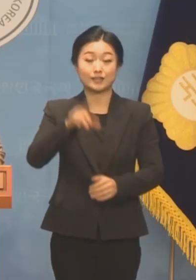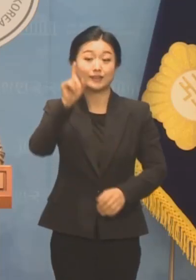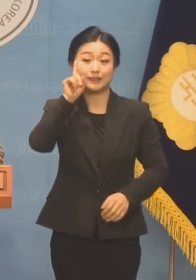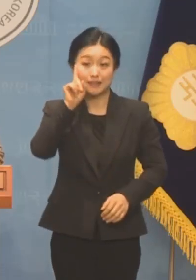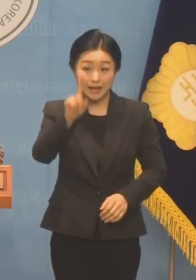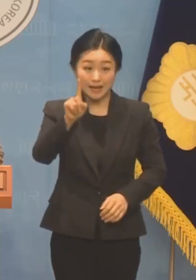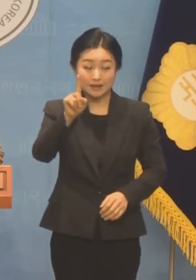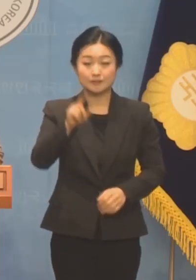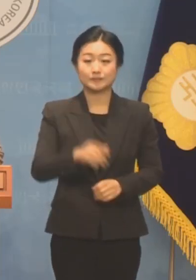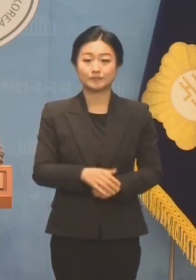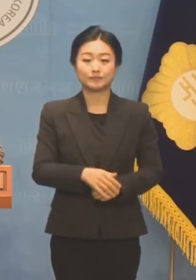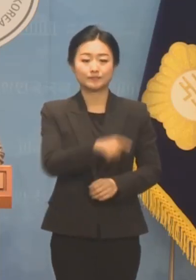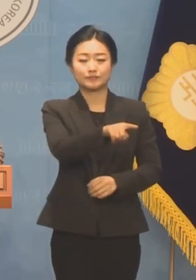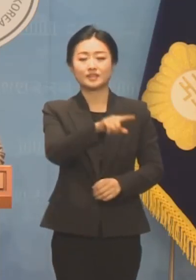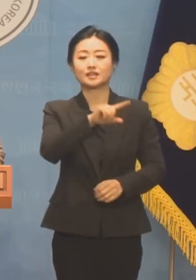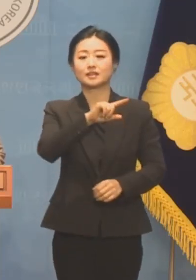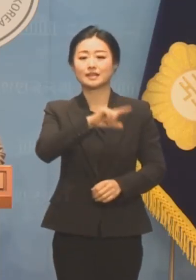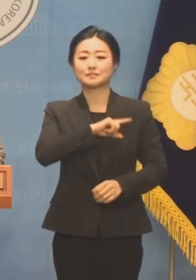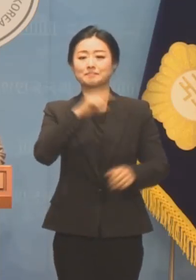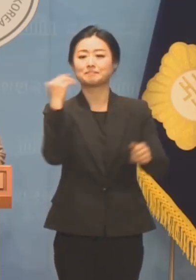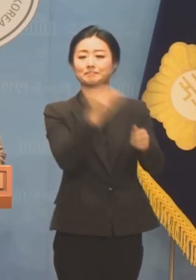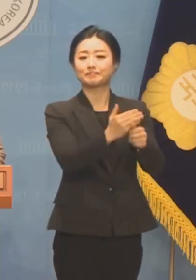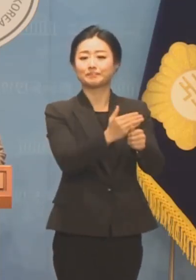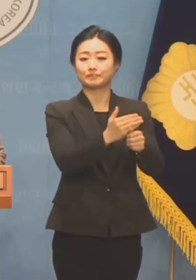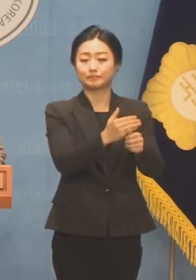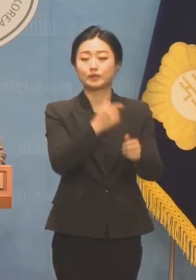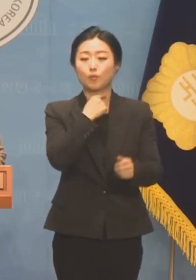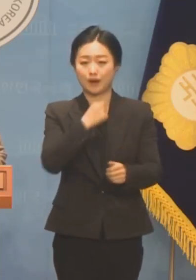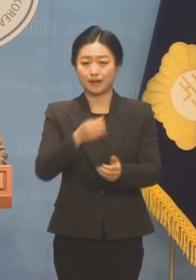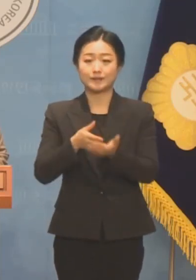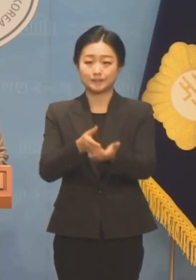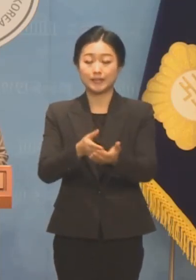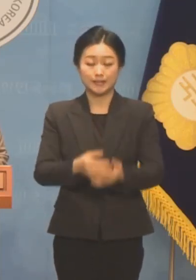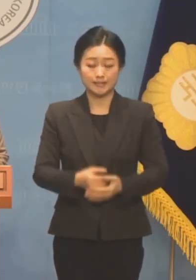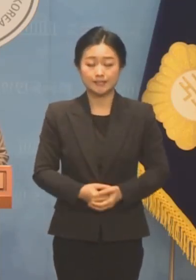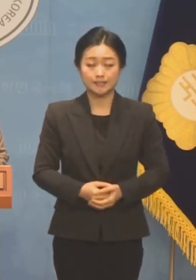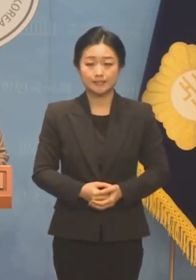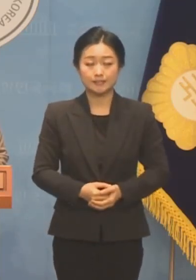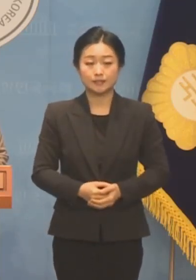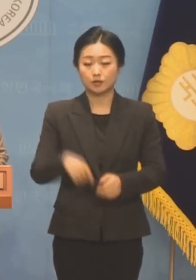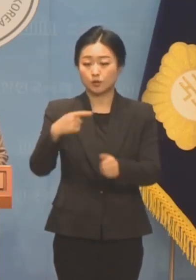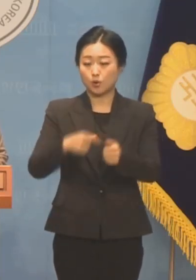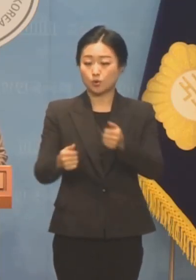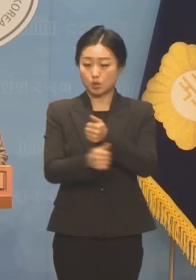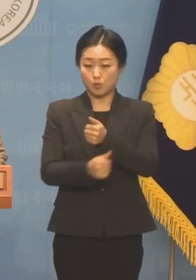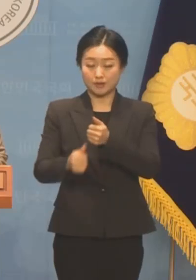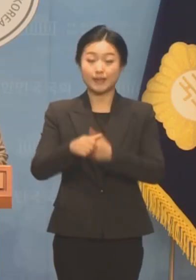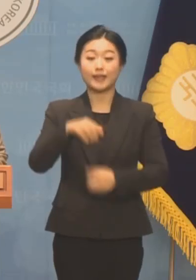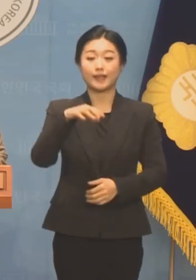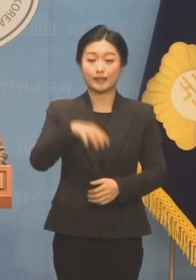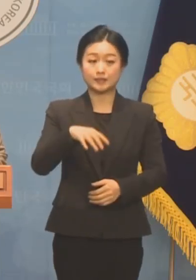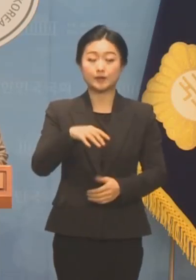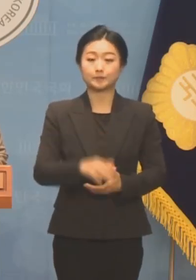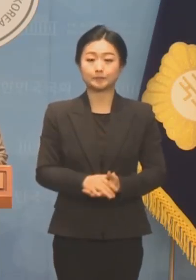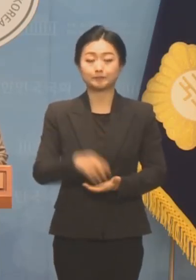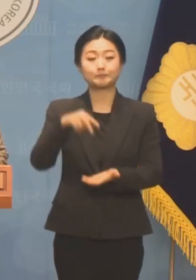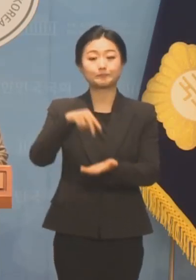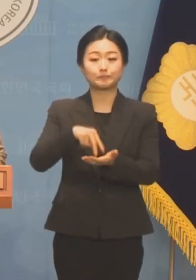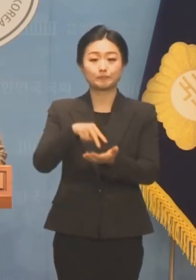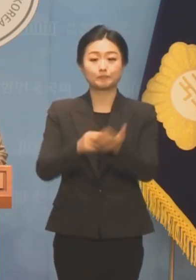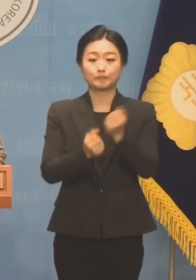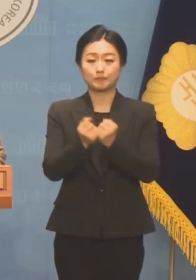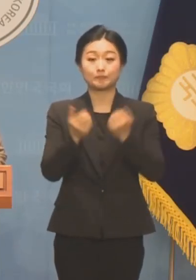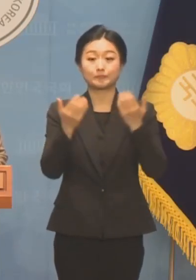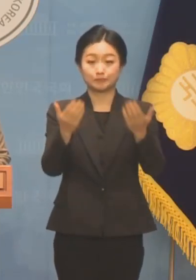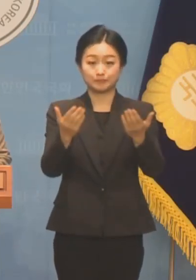내일 의원 제명안을 제출할 예정이라는 점도 말씀을 드리겠습니다. 그래서 저희 교육위원회 차원에서 입장을